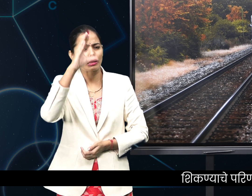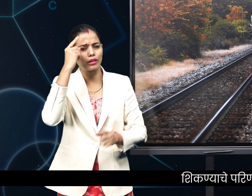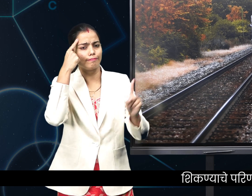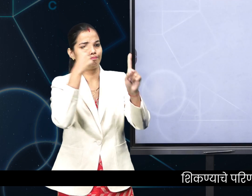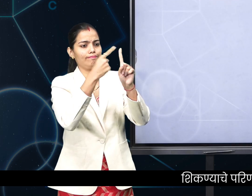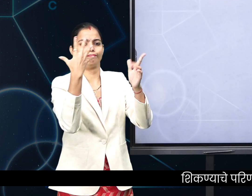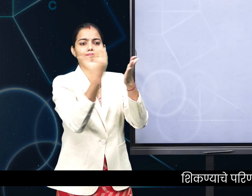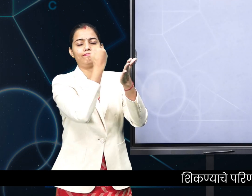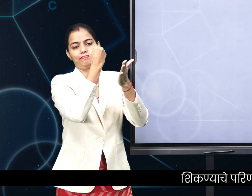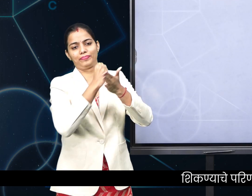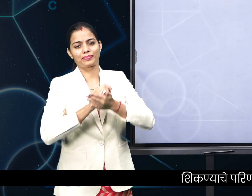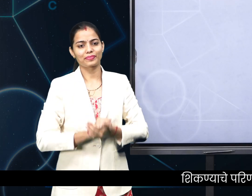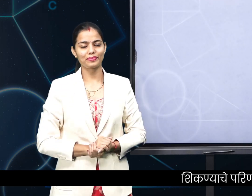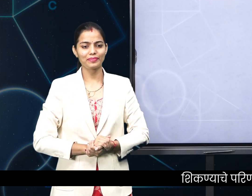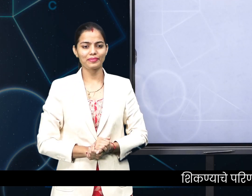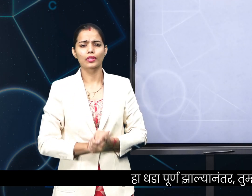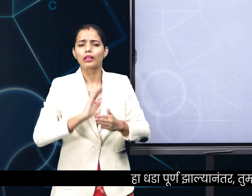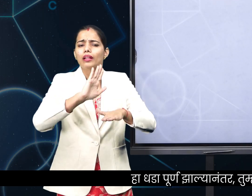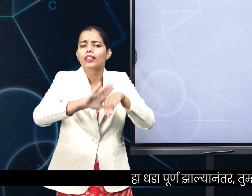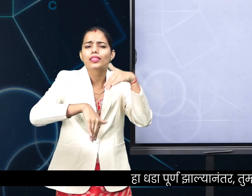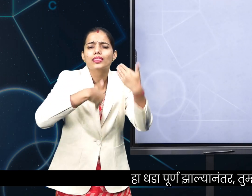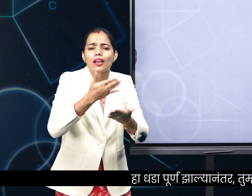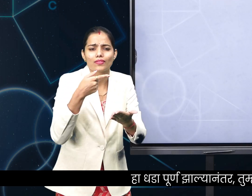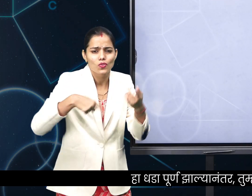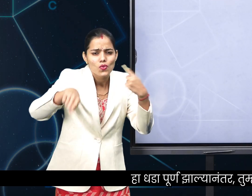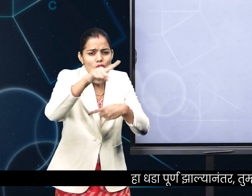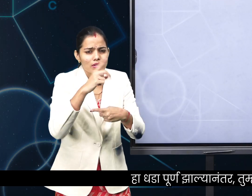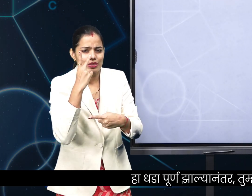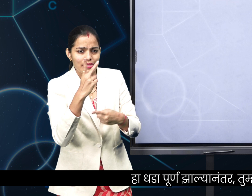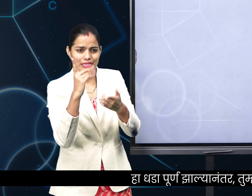शिकण्याचे परिणाम. हा धडा पूर्ण झाल्यानंतर तुम्हाला हे कळेल.